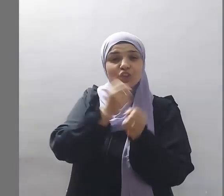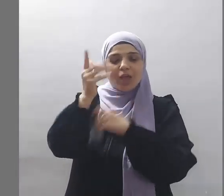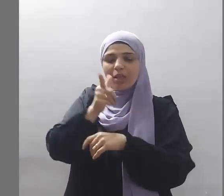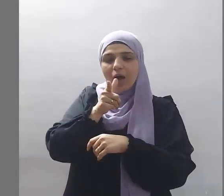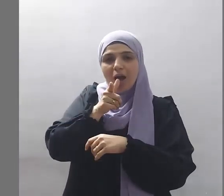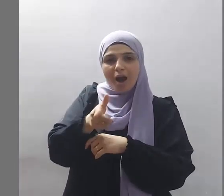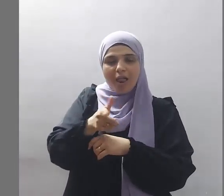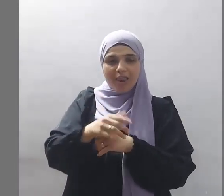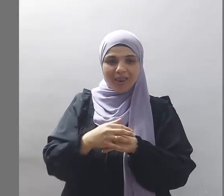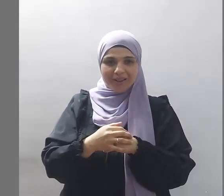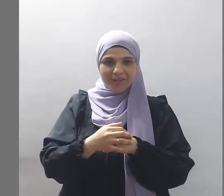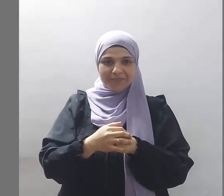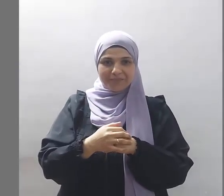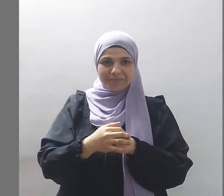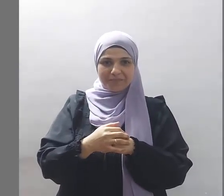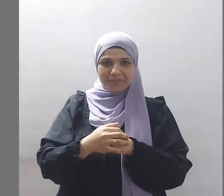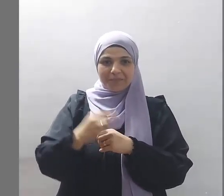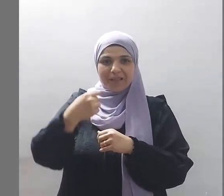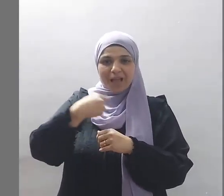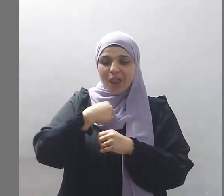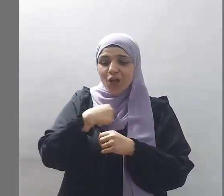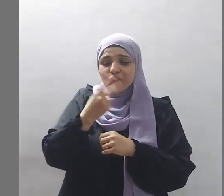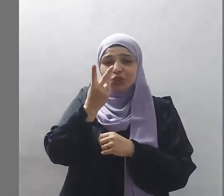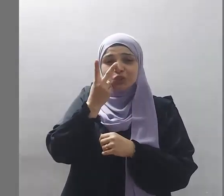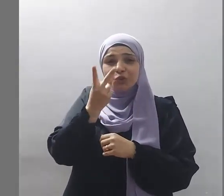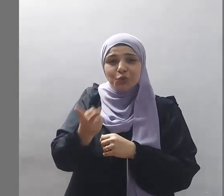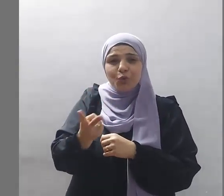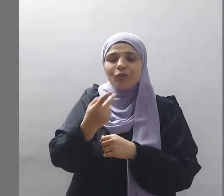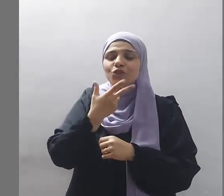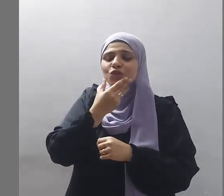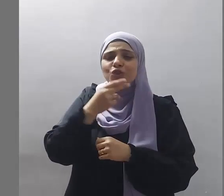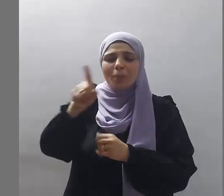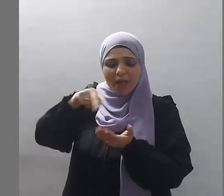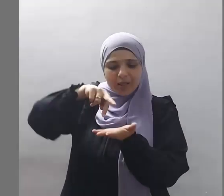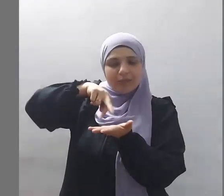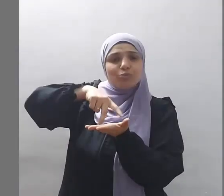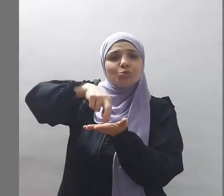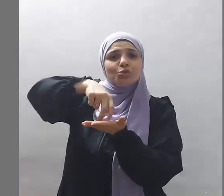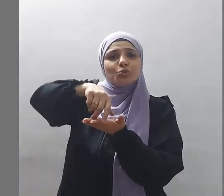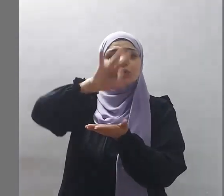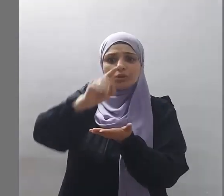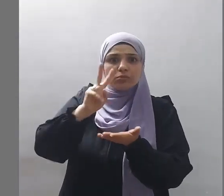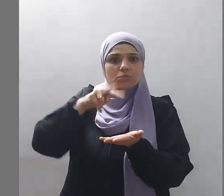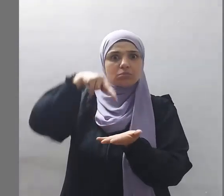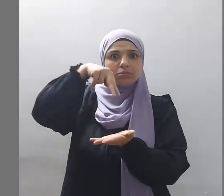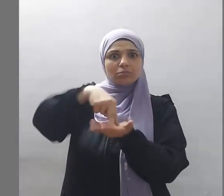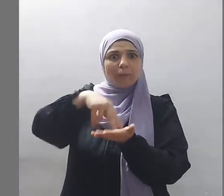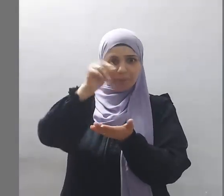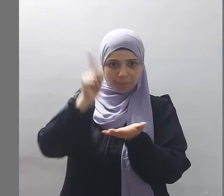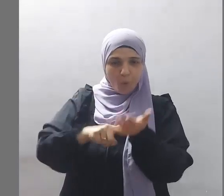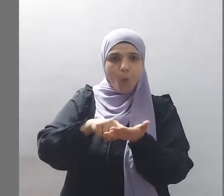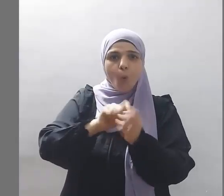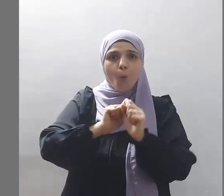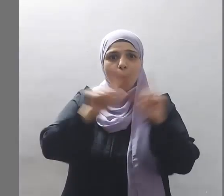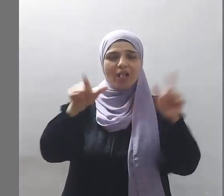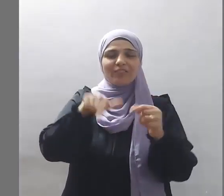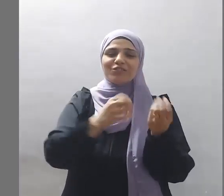له: كأني أنظر إليك تمشي برجلك هذه صحيحة في الجنة.